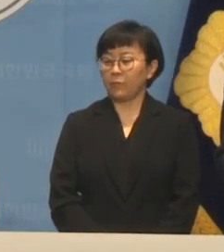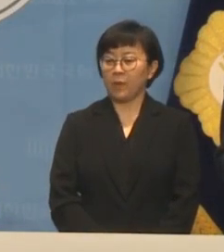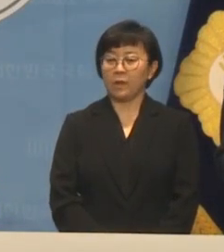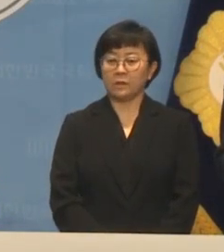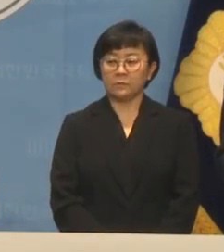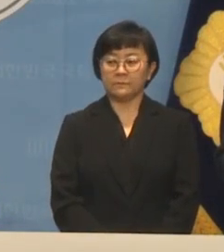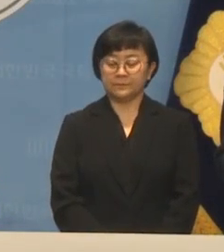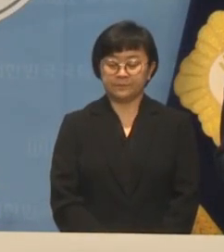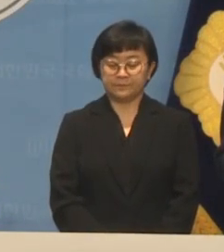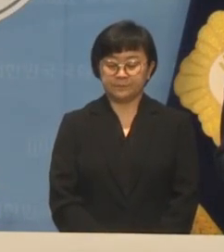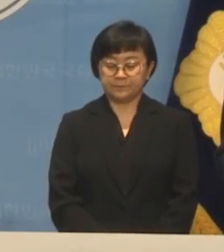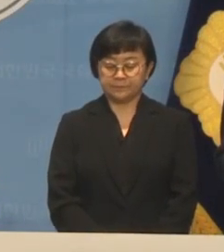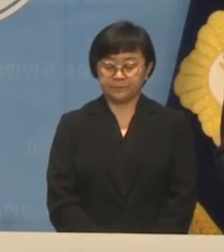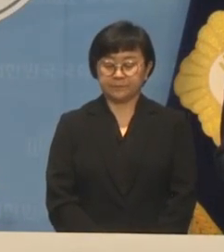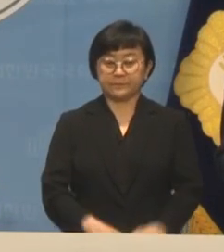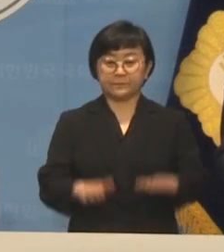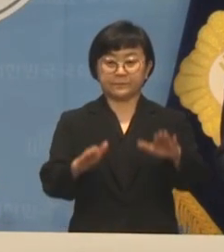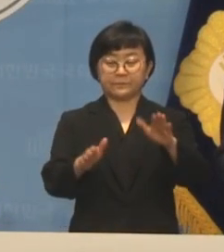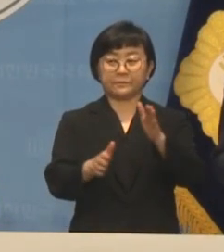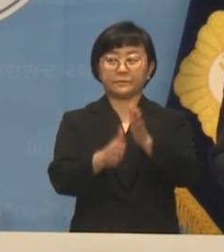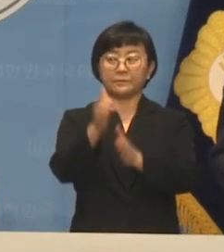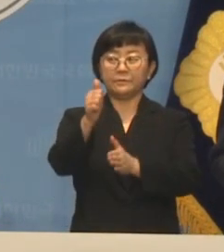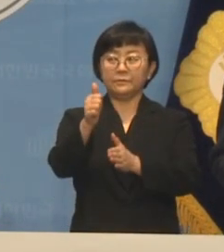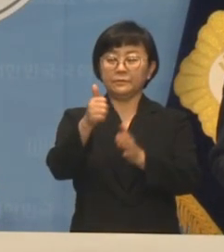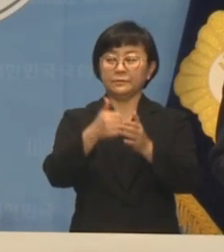네, 유재강 본부장님께서는